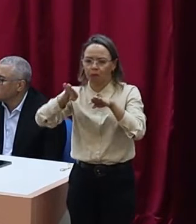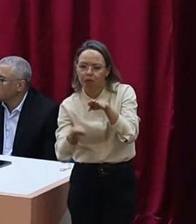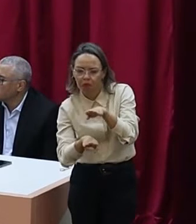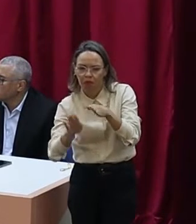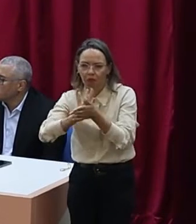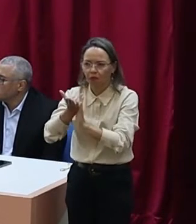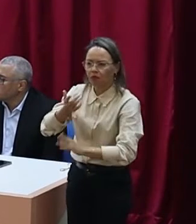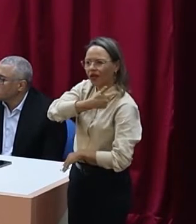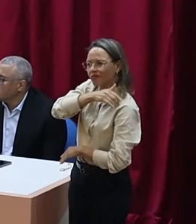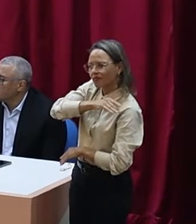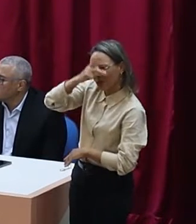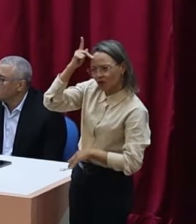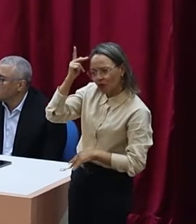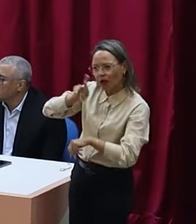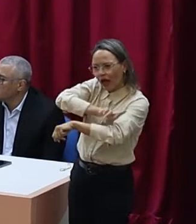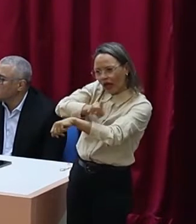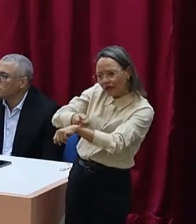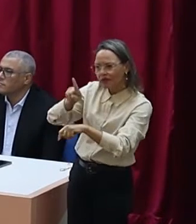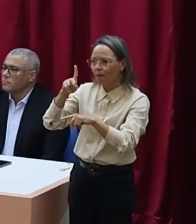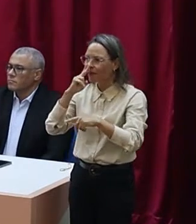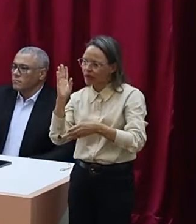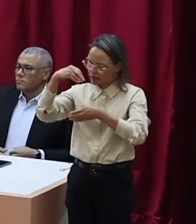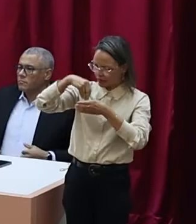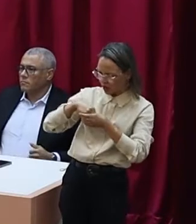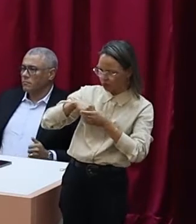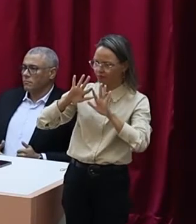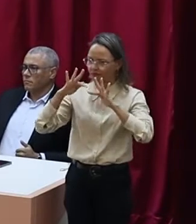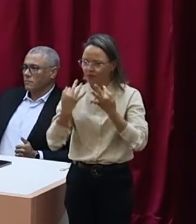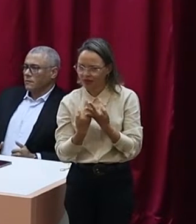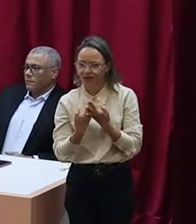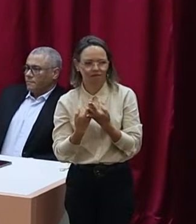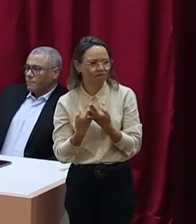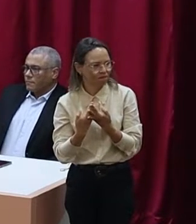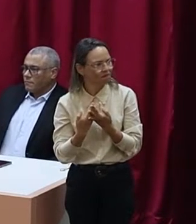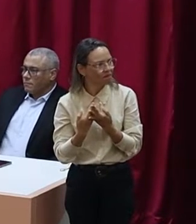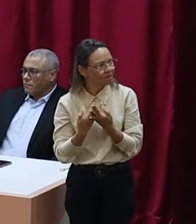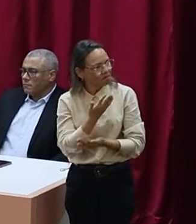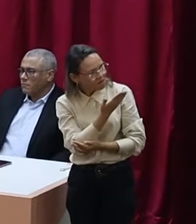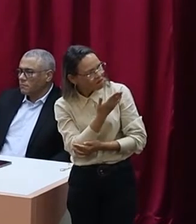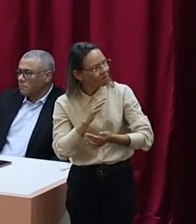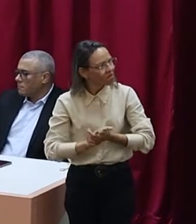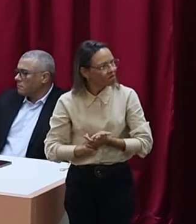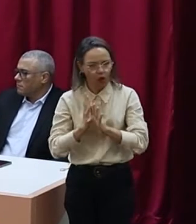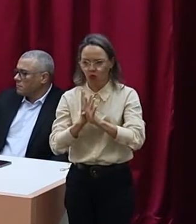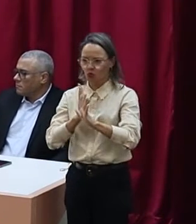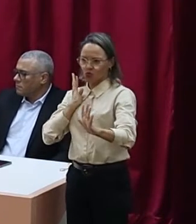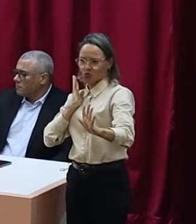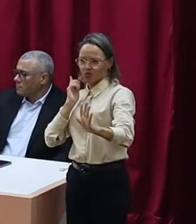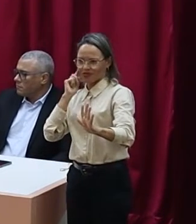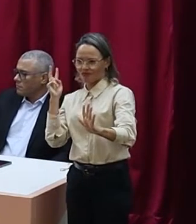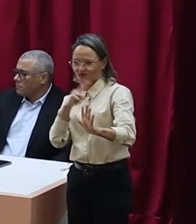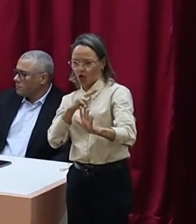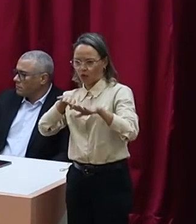racial ela entra nas relações, vamos dizer assim, íntimas, né, e familiares, né? A família do funcionário, e a gente vê aí